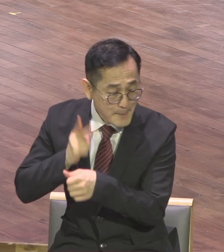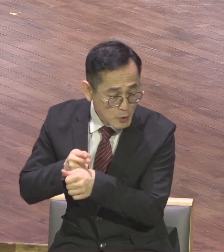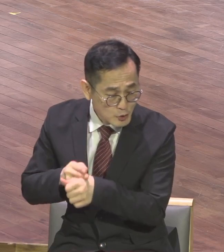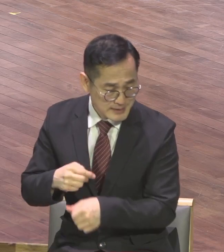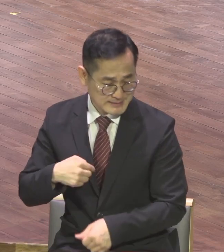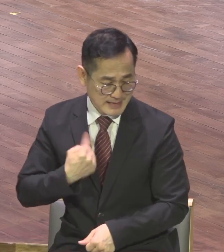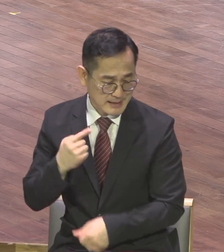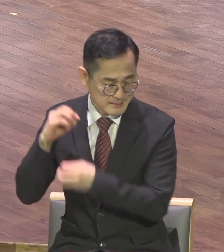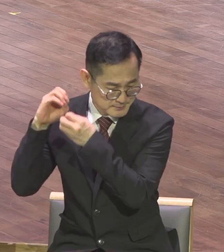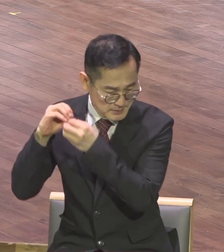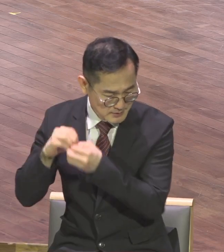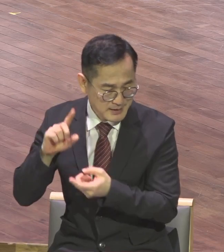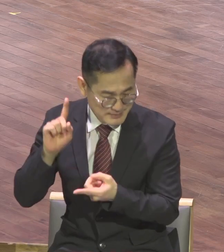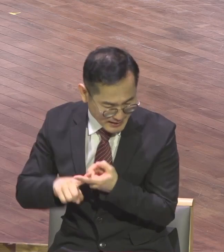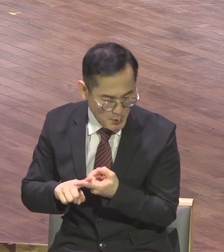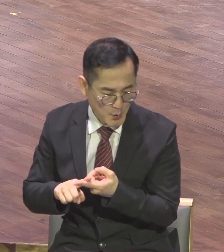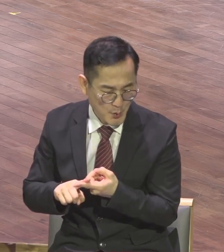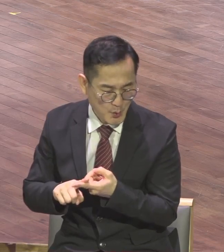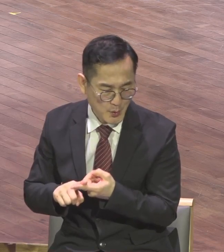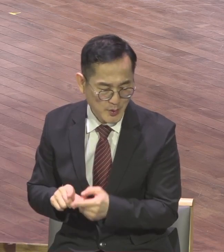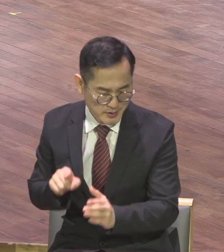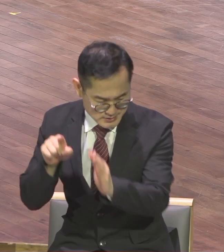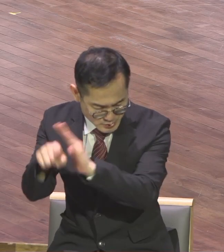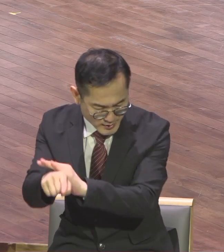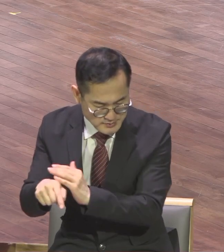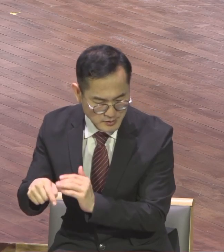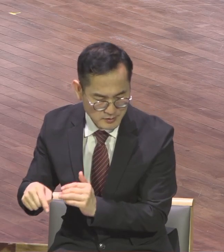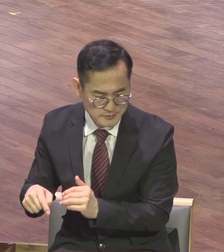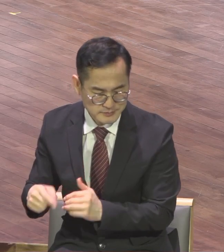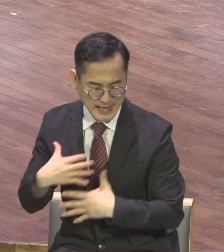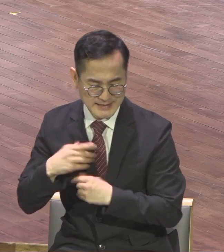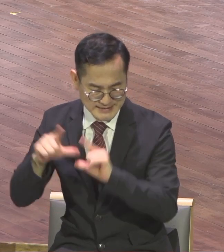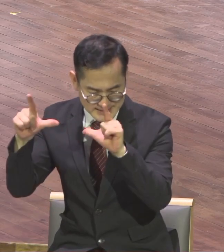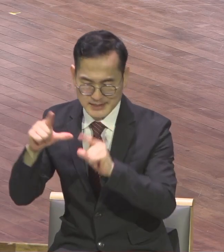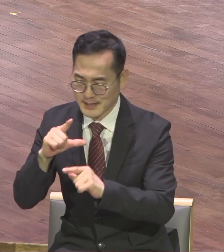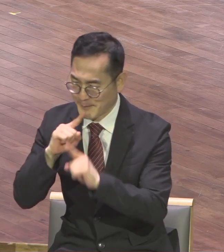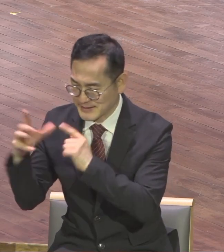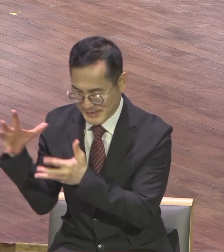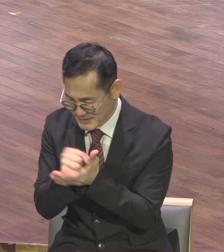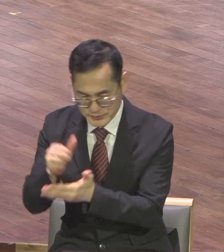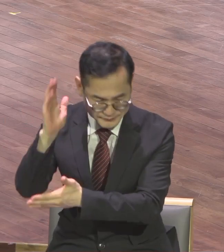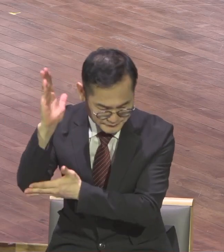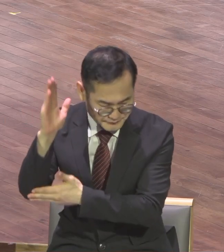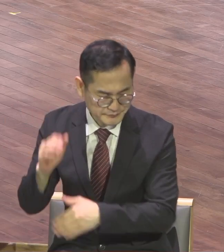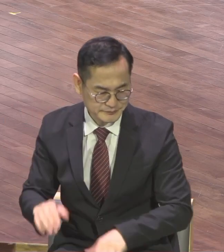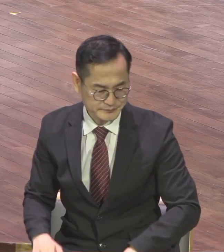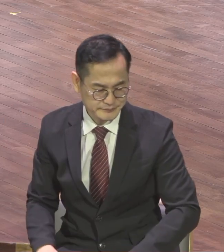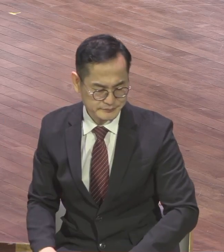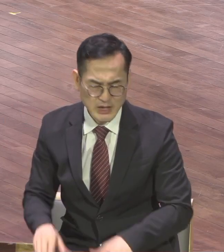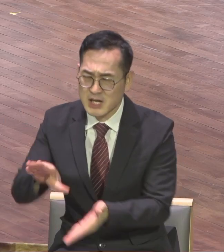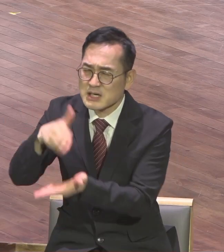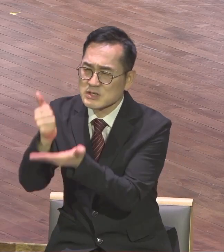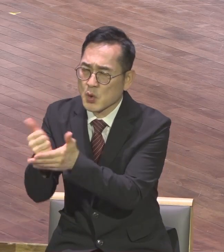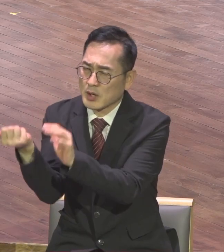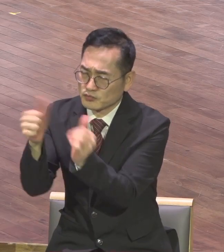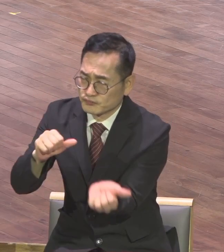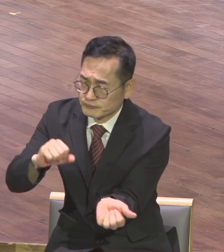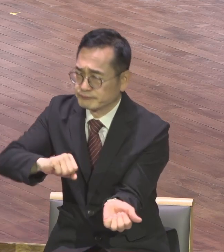그들에게로 들어가서 새 안식일에 성경을 가지고 강론하며 뜻을 풀어 그리스도가 해를 받고 죽은 자 가운데서